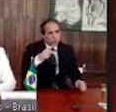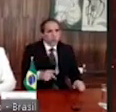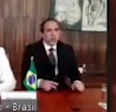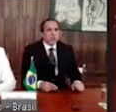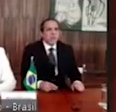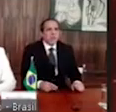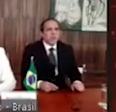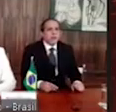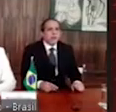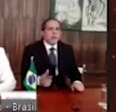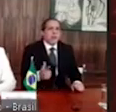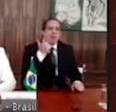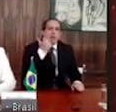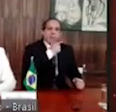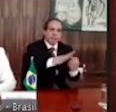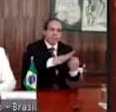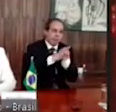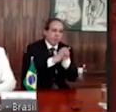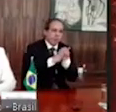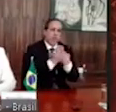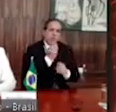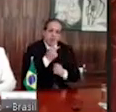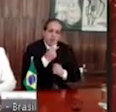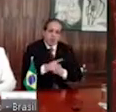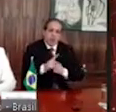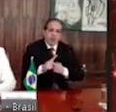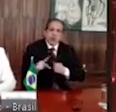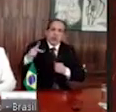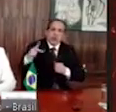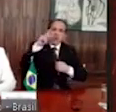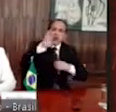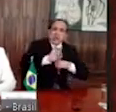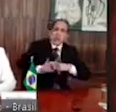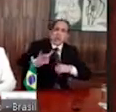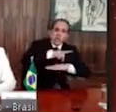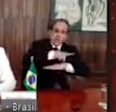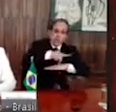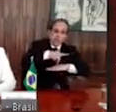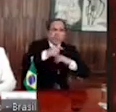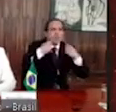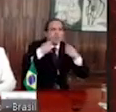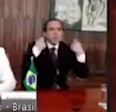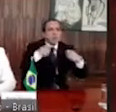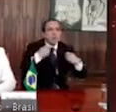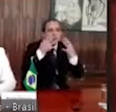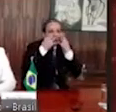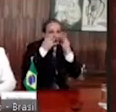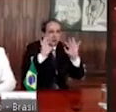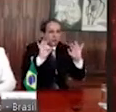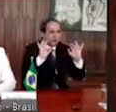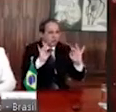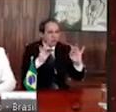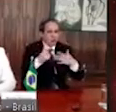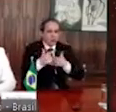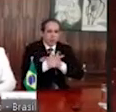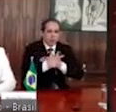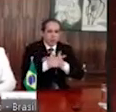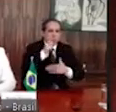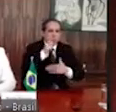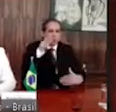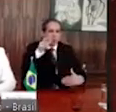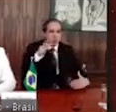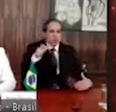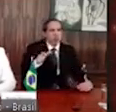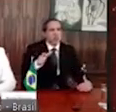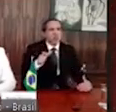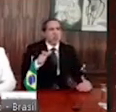mais renda fruto do seu esforço diário. Para garantirmos a segurança alimentar em nossos países, devemos